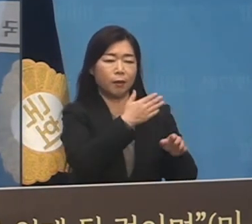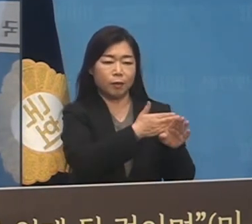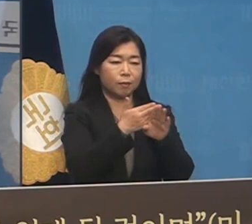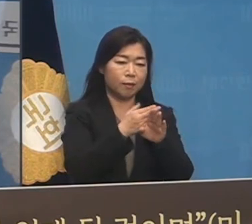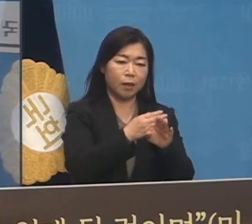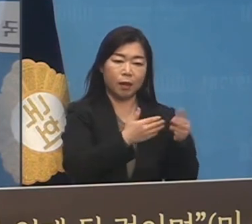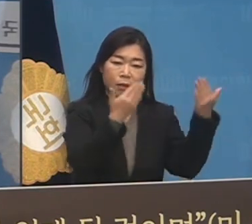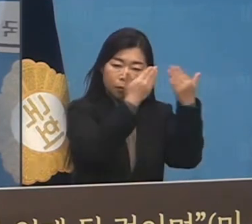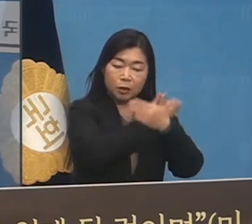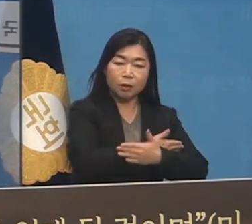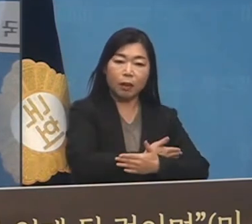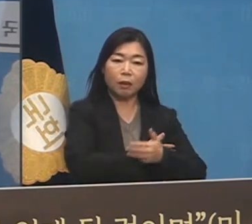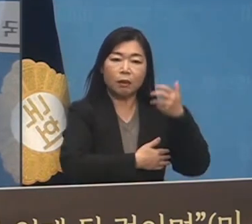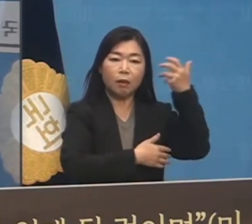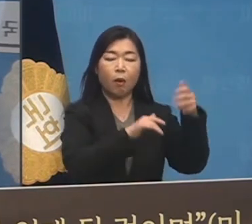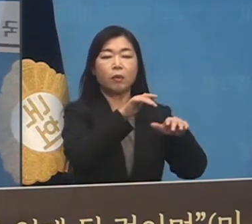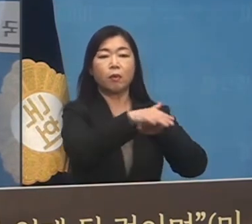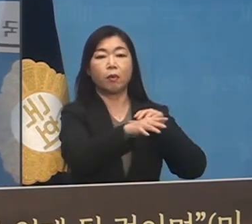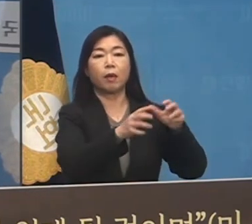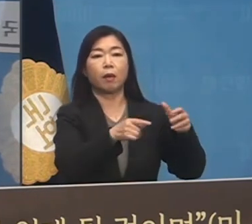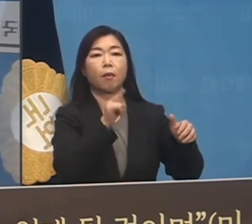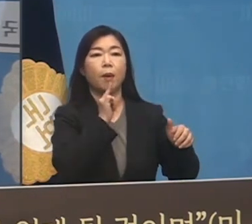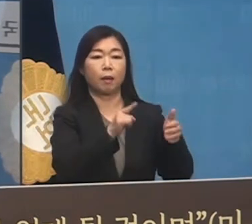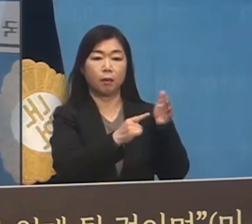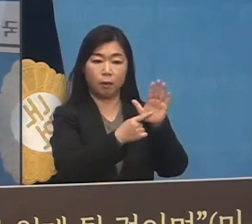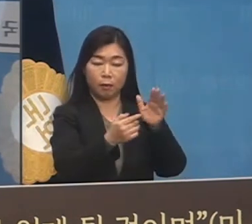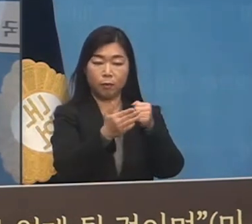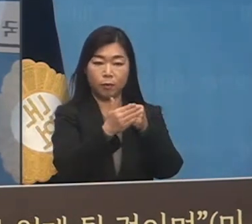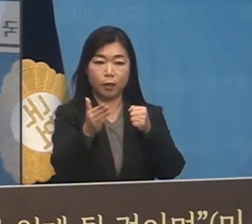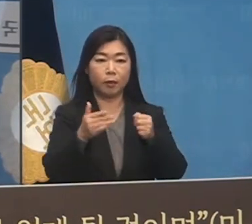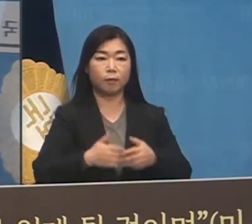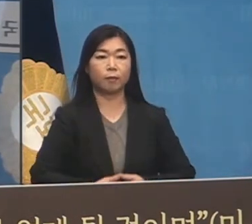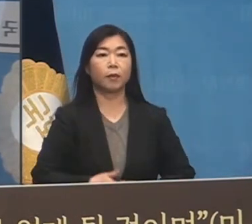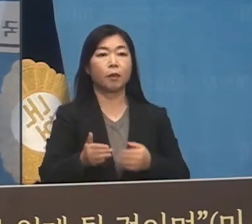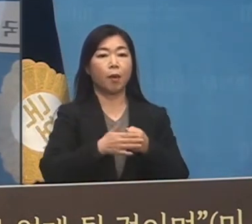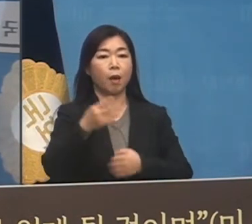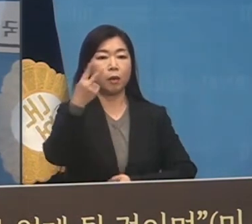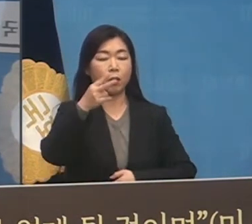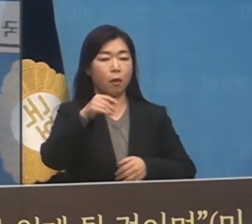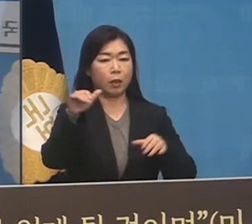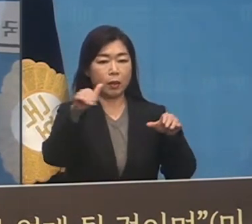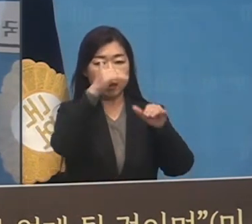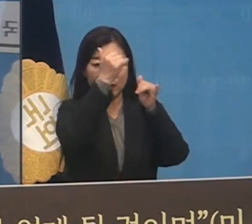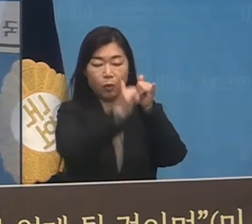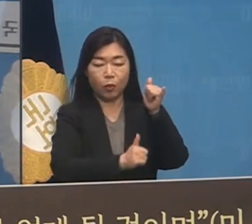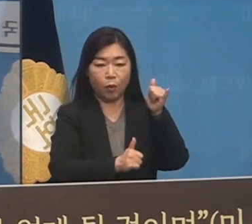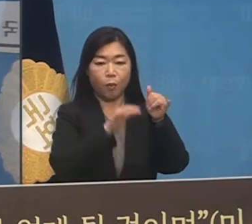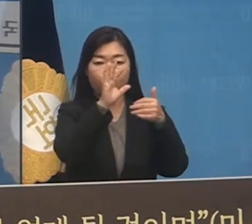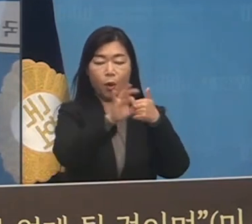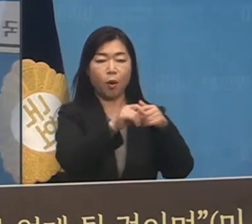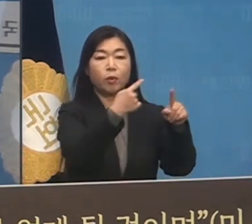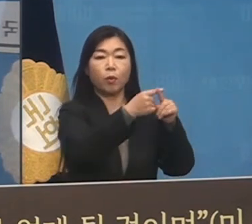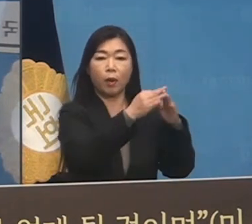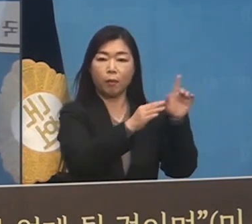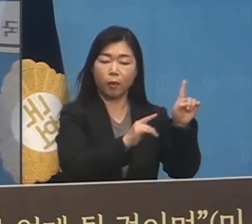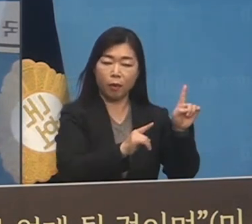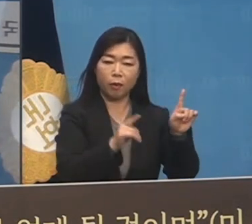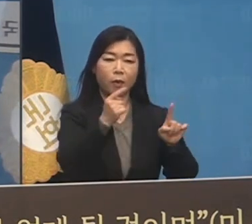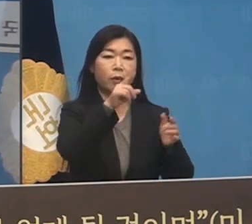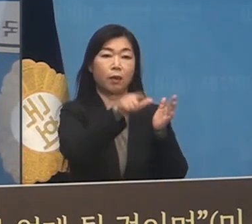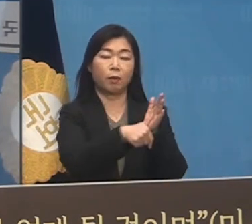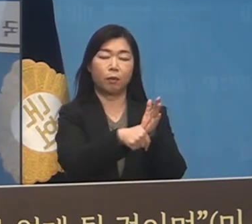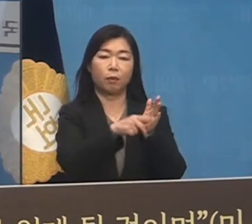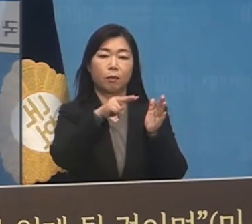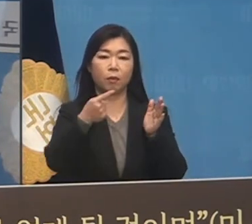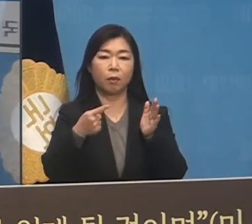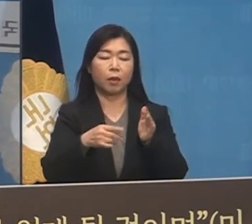영적 세계라고 성경이 가르치고 있기 때문입니다. 2000년 기독교 역사에서 교회는 어떤